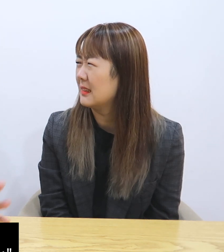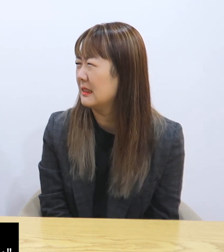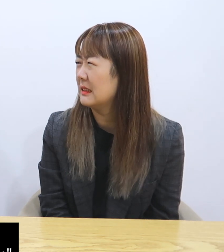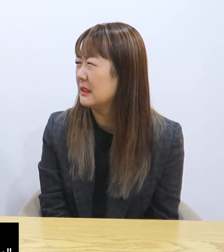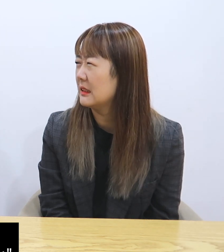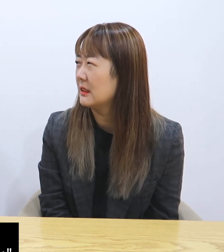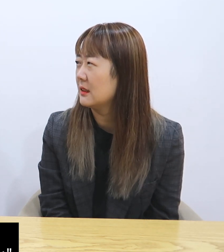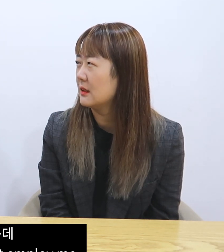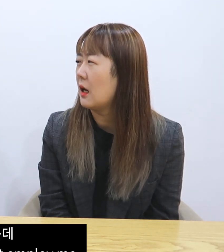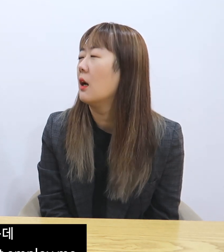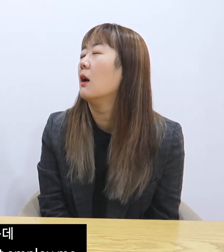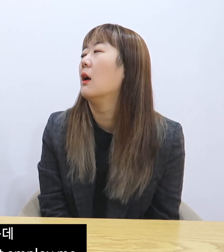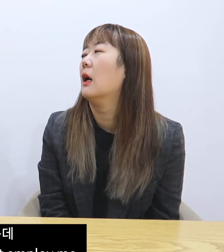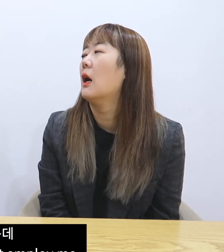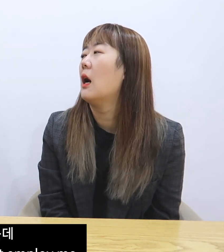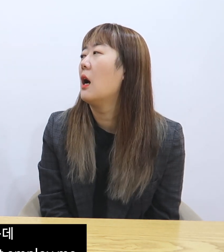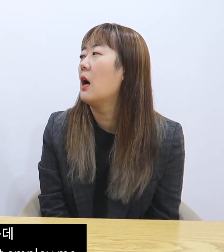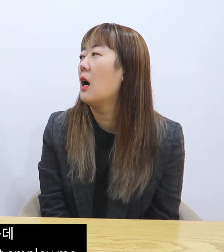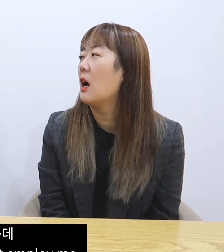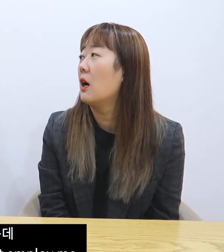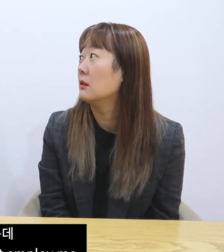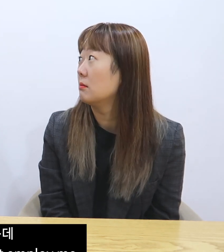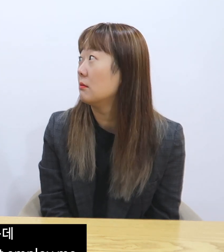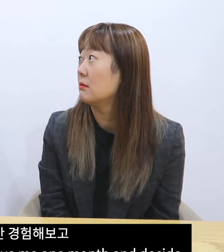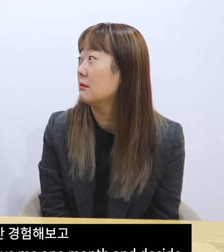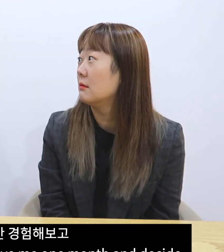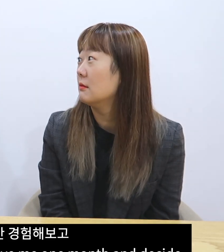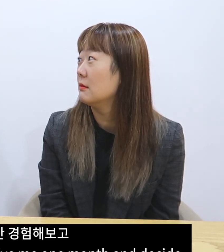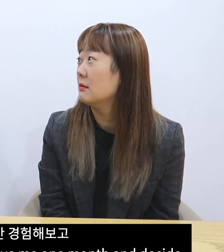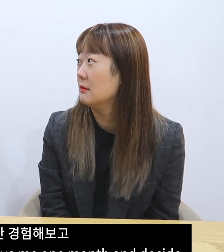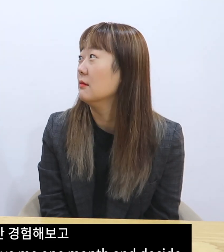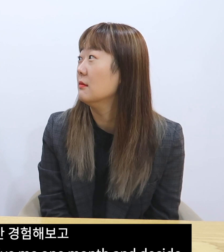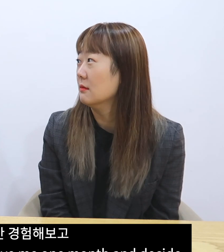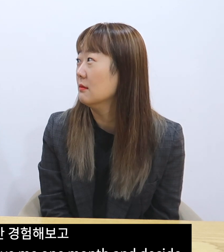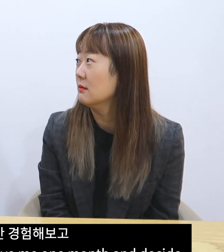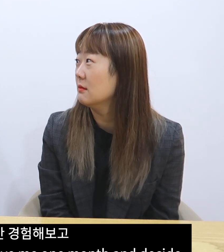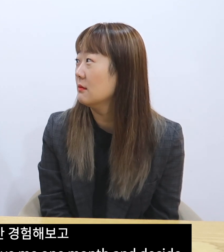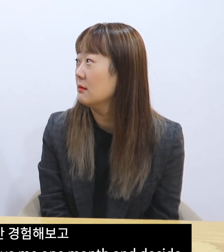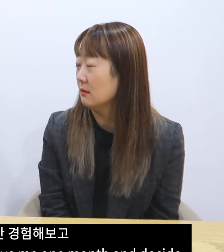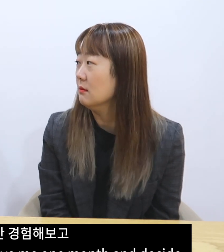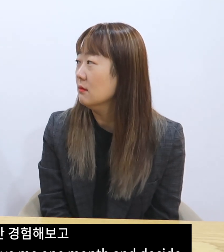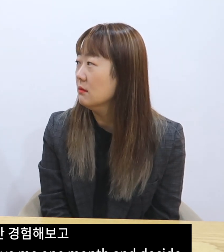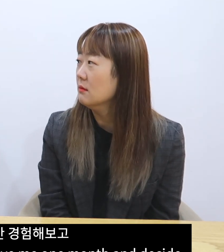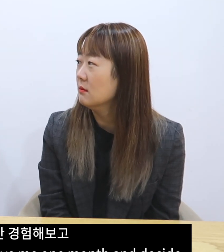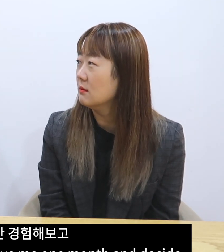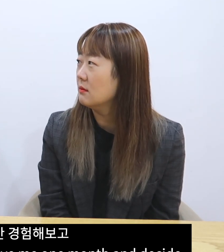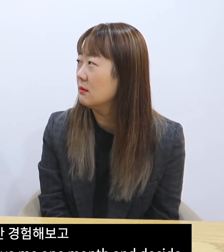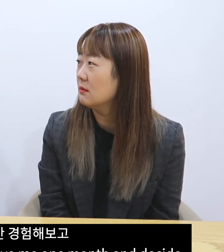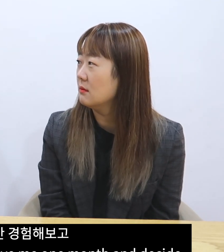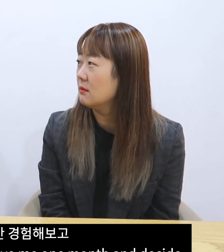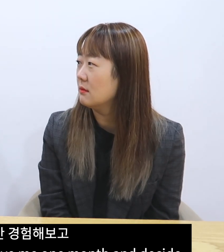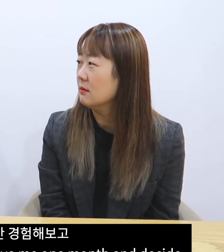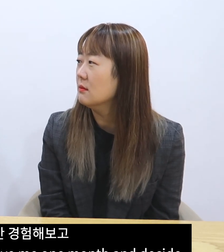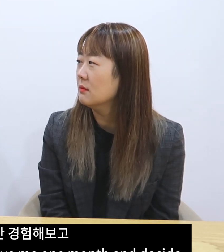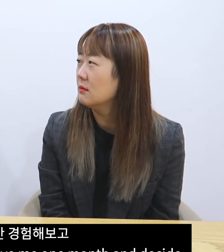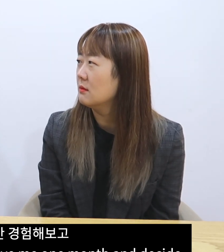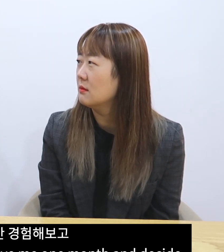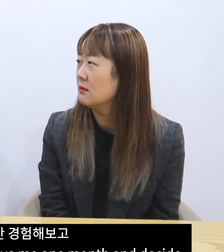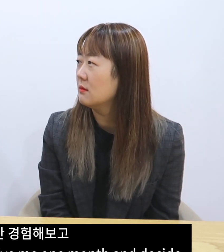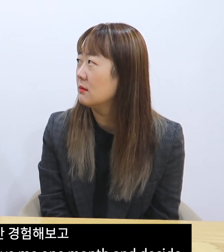모르겠다. 안 봐주셨는데 그래서 일단 한 번만